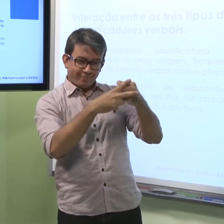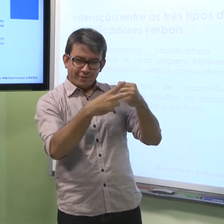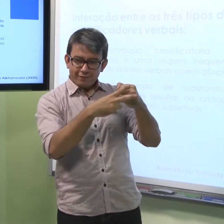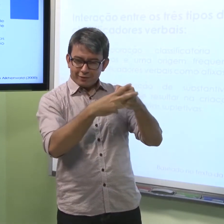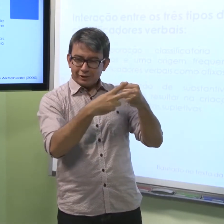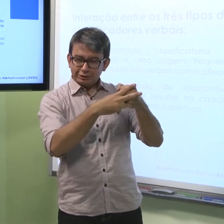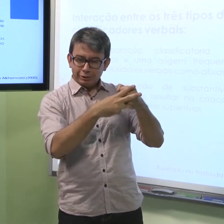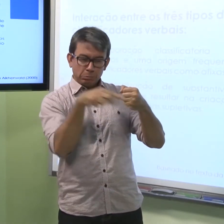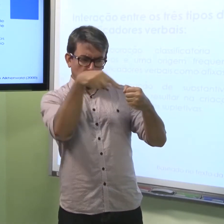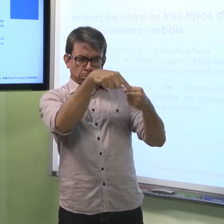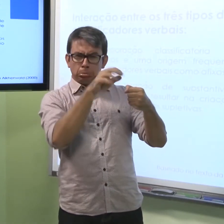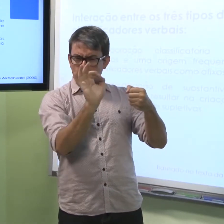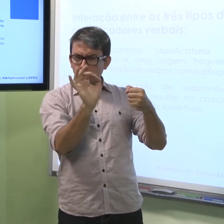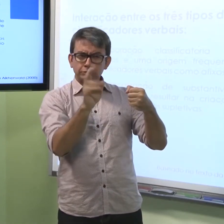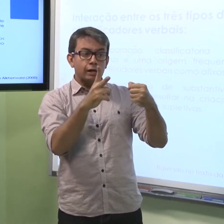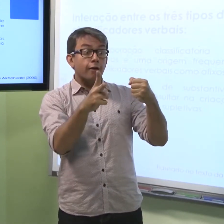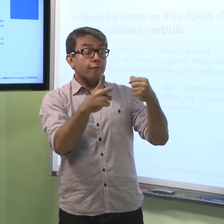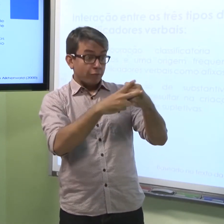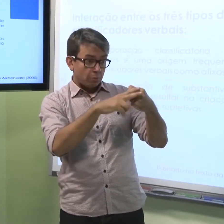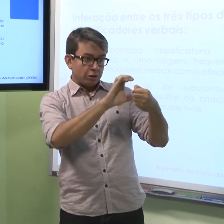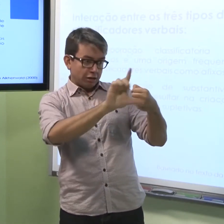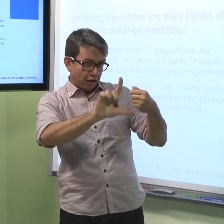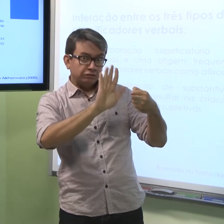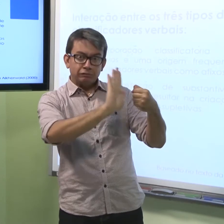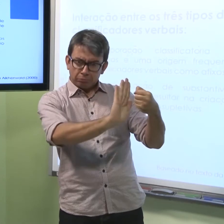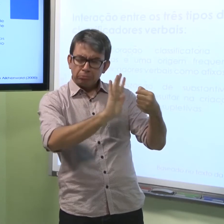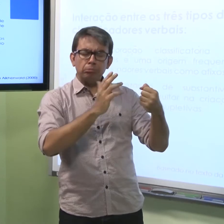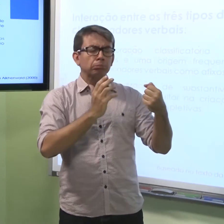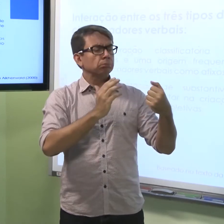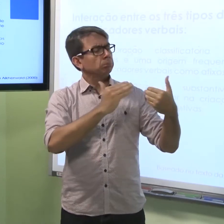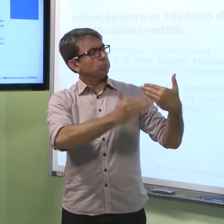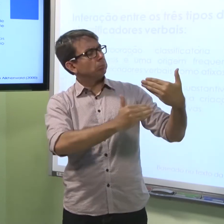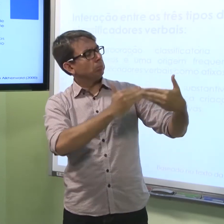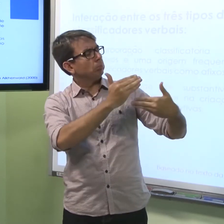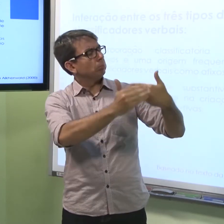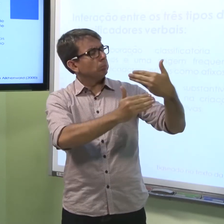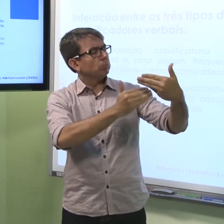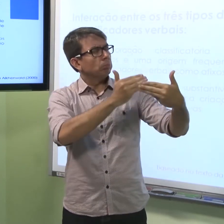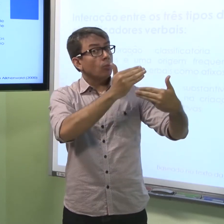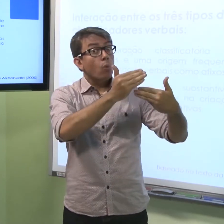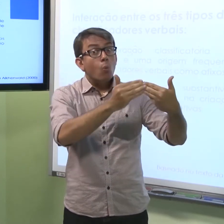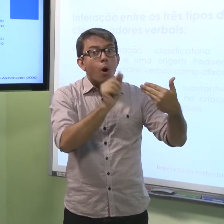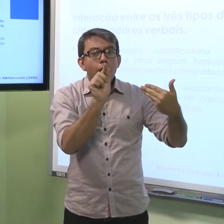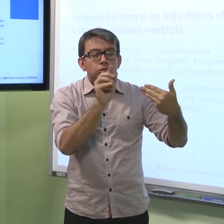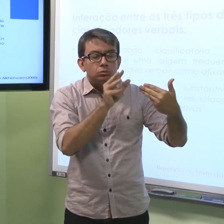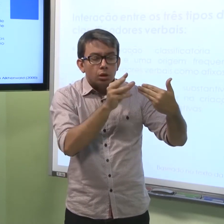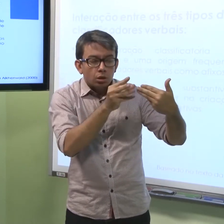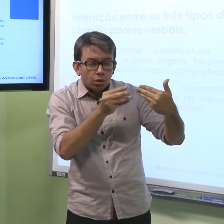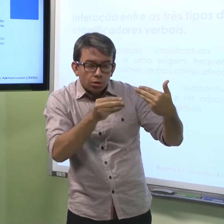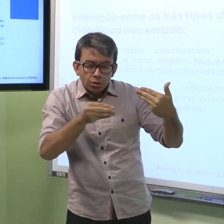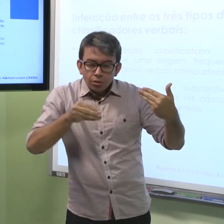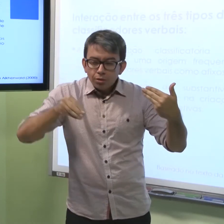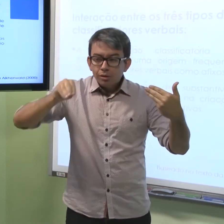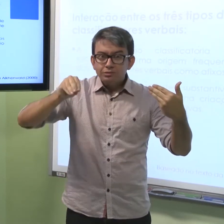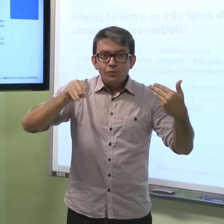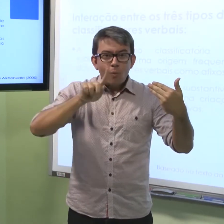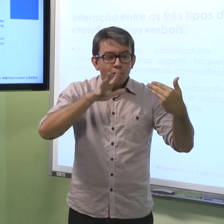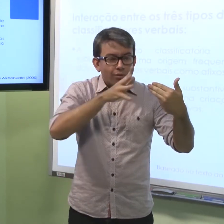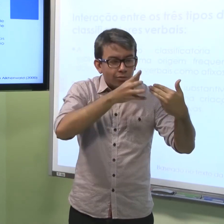O autor, ele fala que tem lá ó, o classificador verbal, e esse classificador